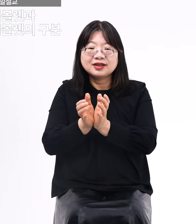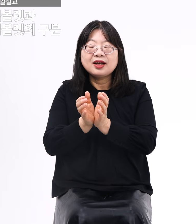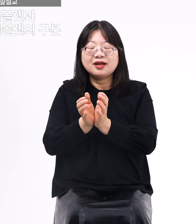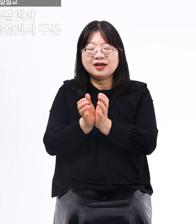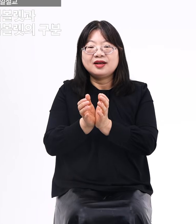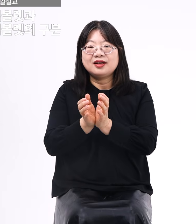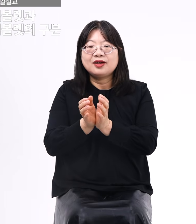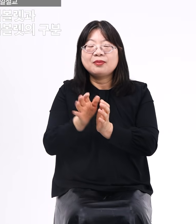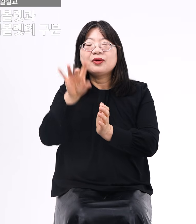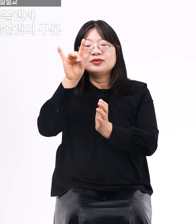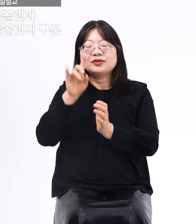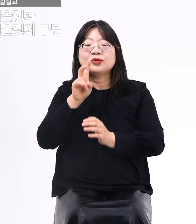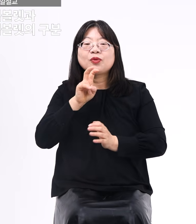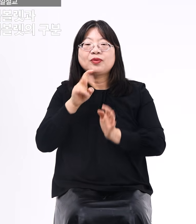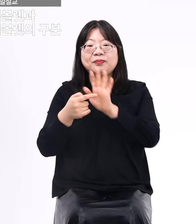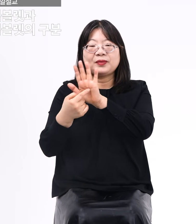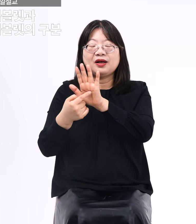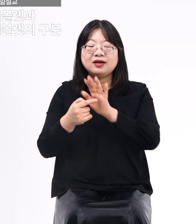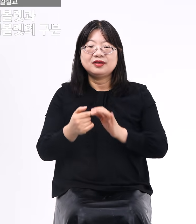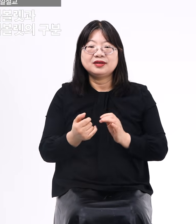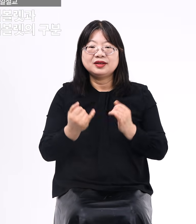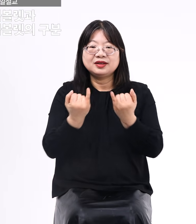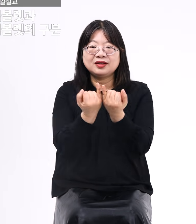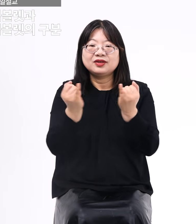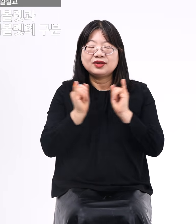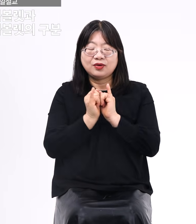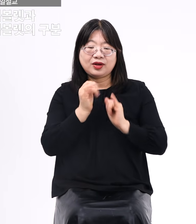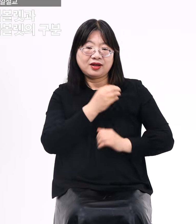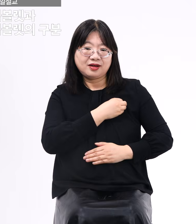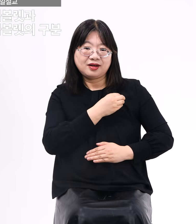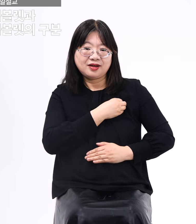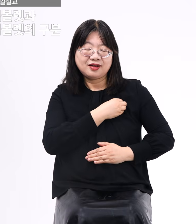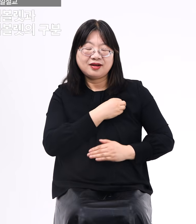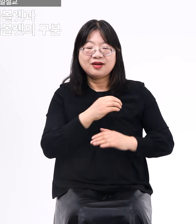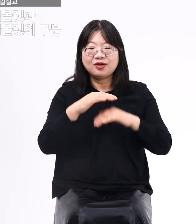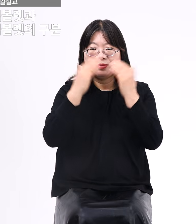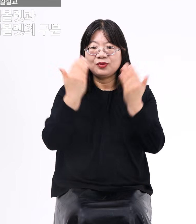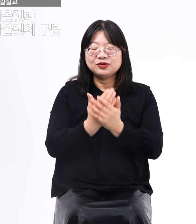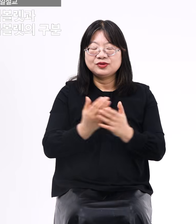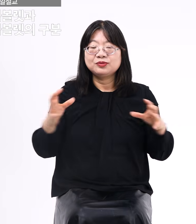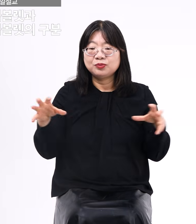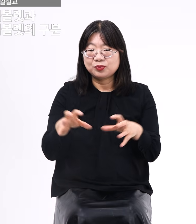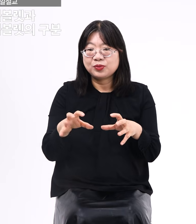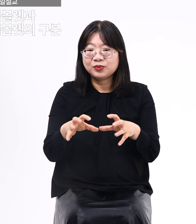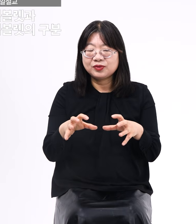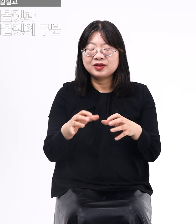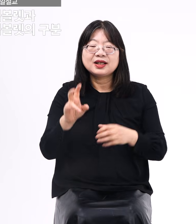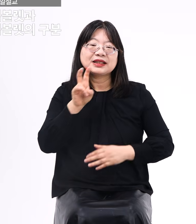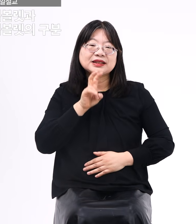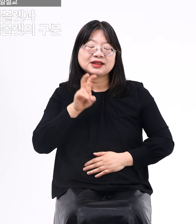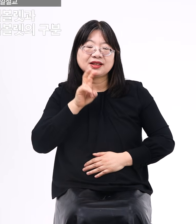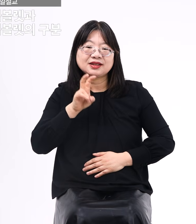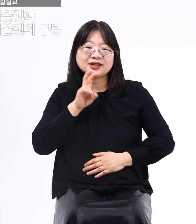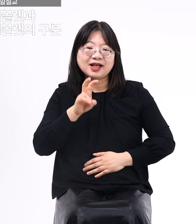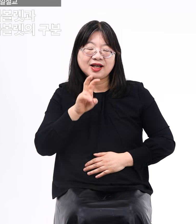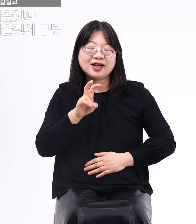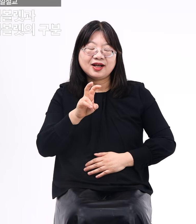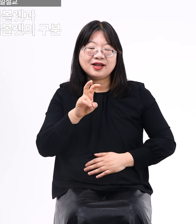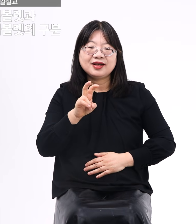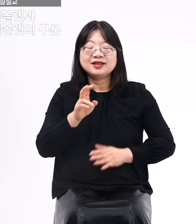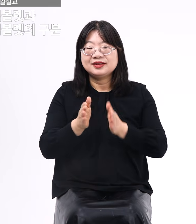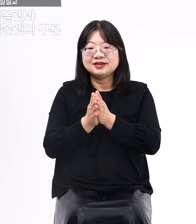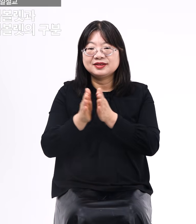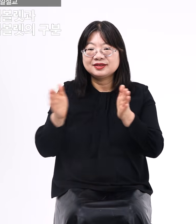합니다. 순서상. 그 여전도회 회원들이 전부 연합해서 찬양을 하기